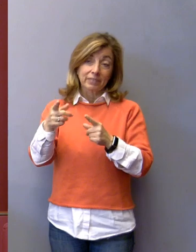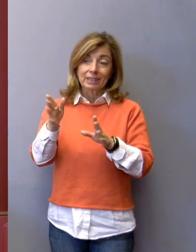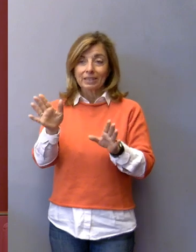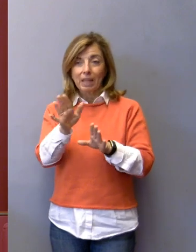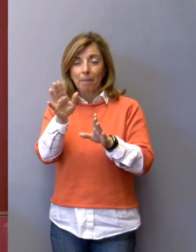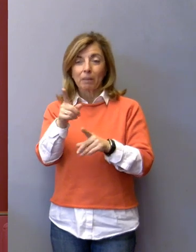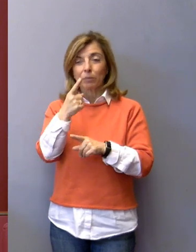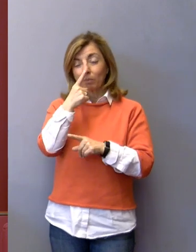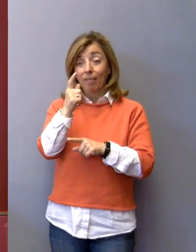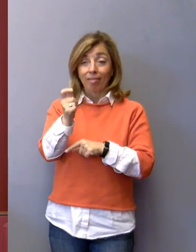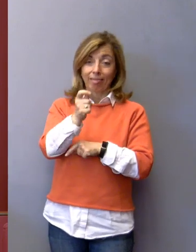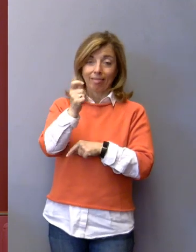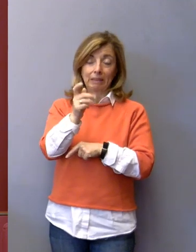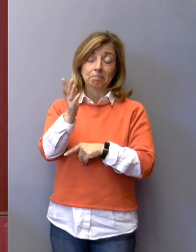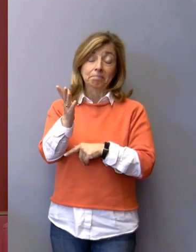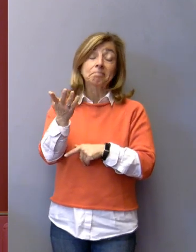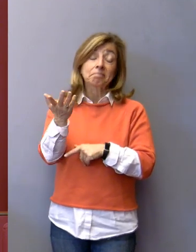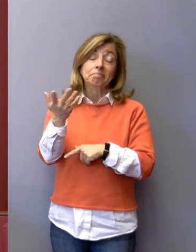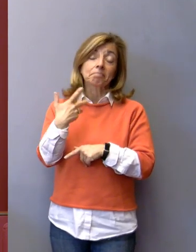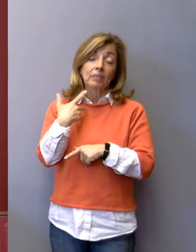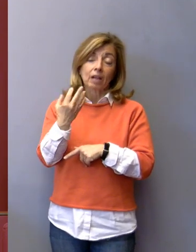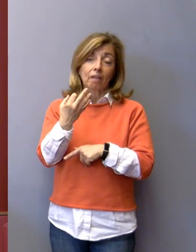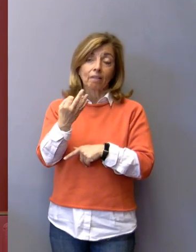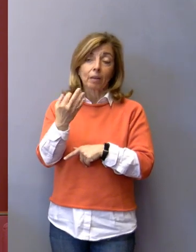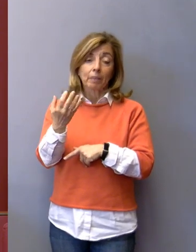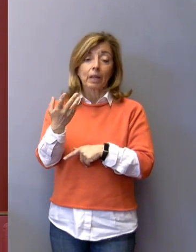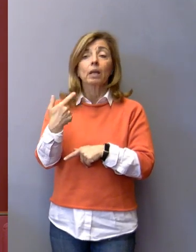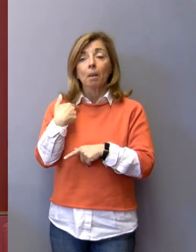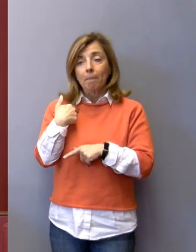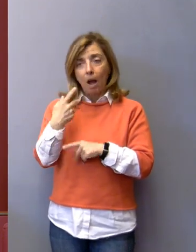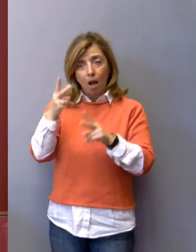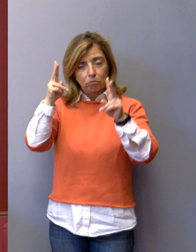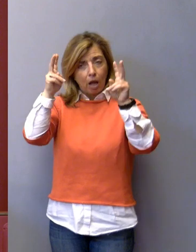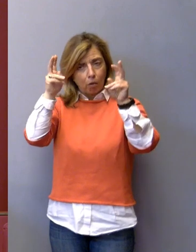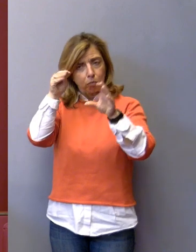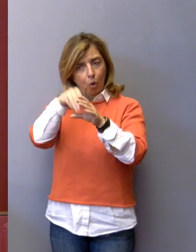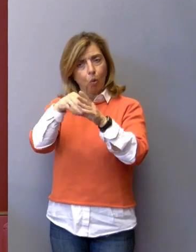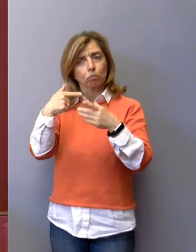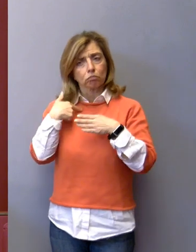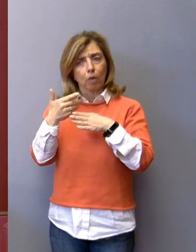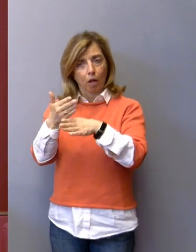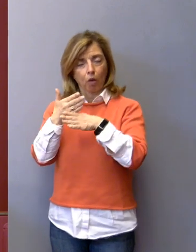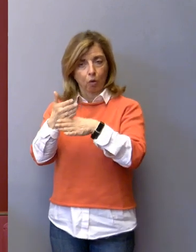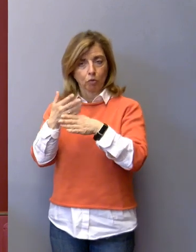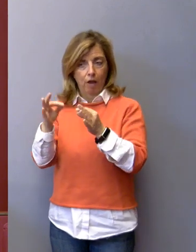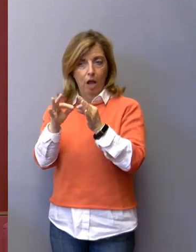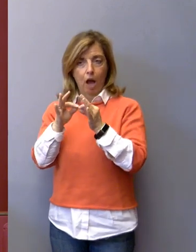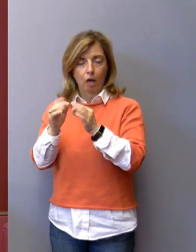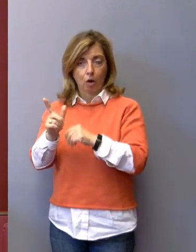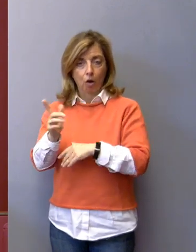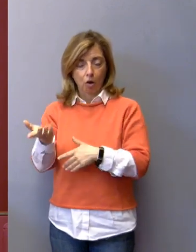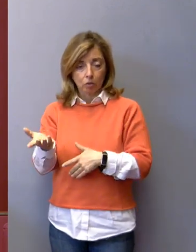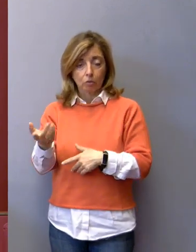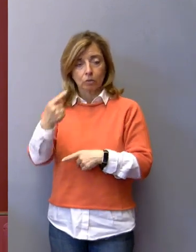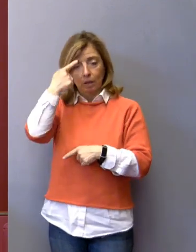va tutto bene ma a prescindere da questo nel merito condivido Certamente quello che lei sta evidenziando lei sa bene che non